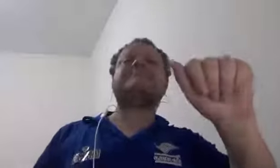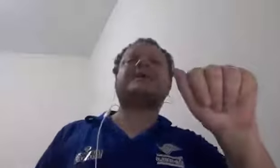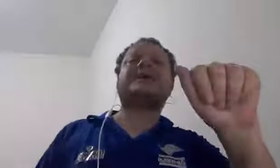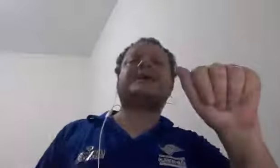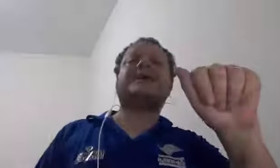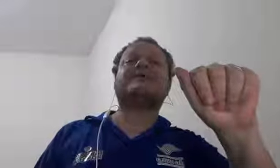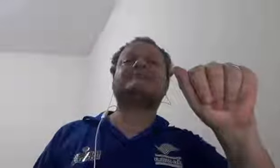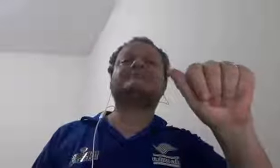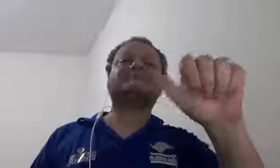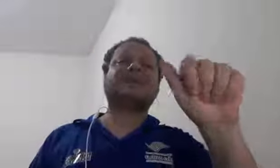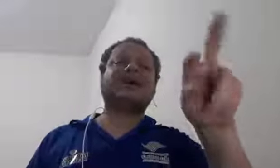Armênia.